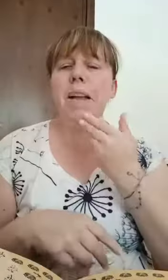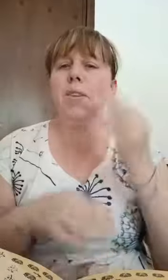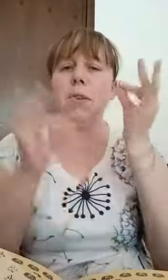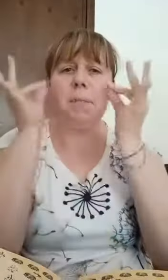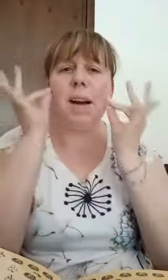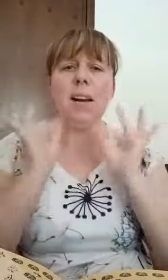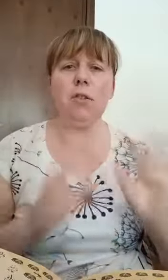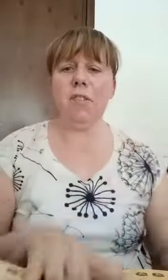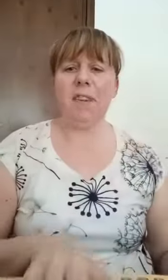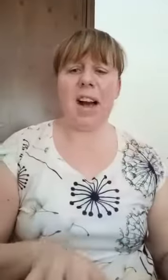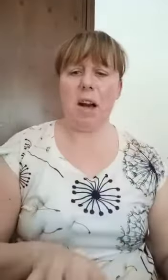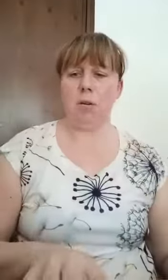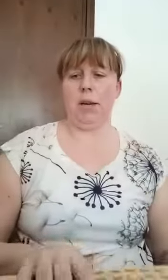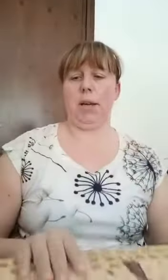che mancano le sciabole